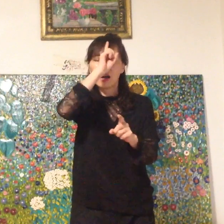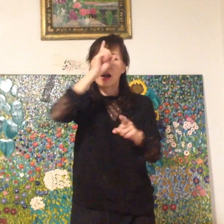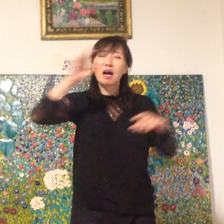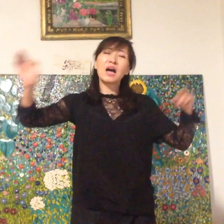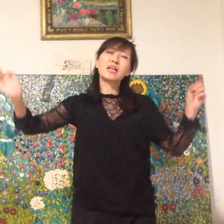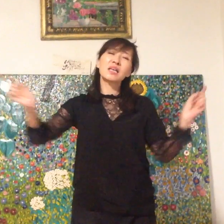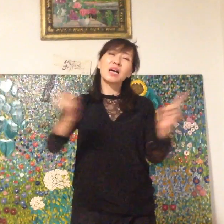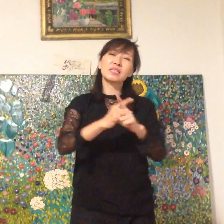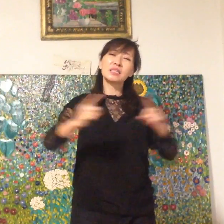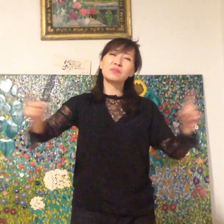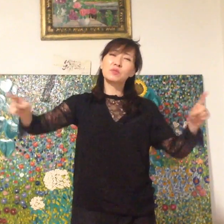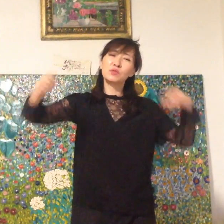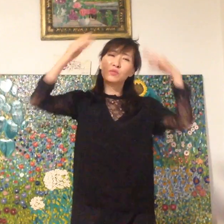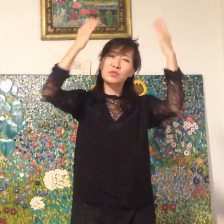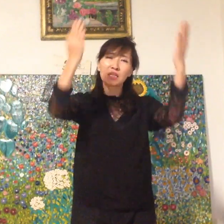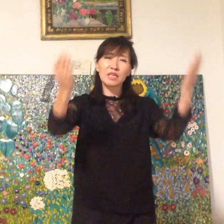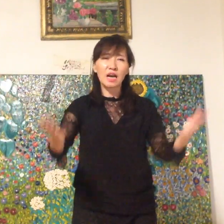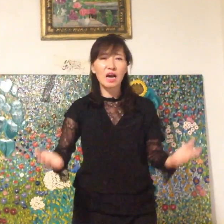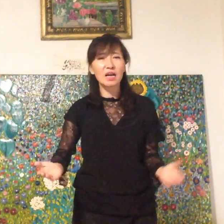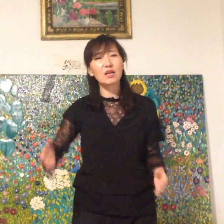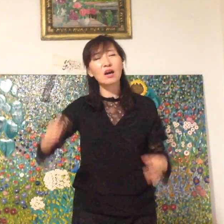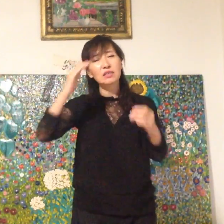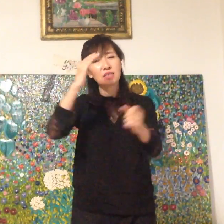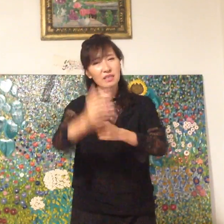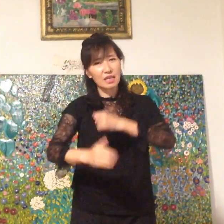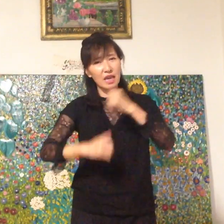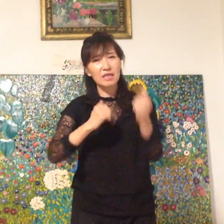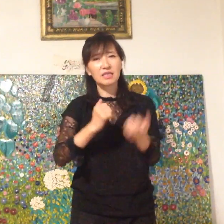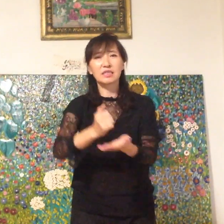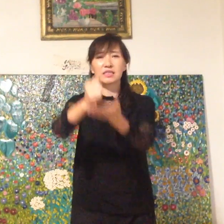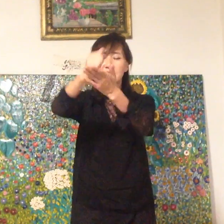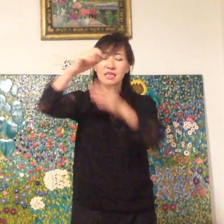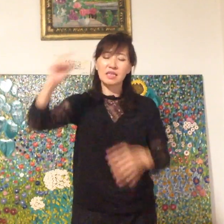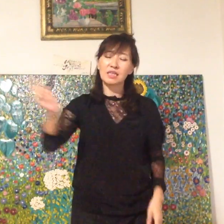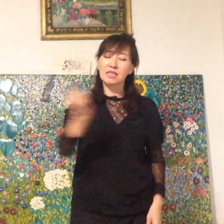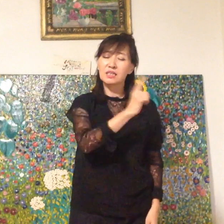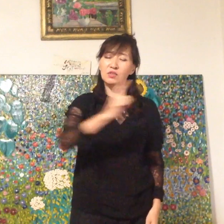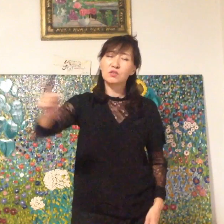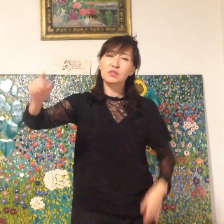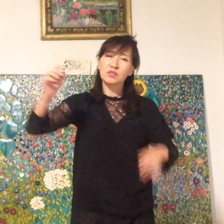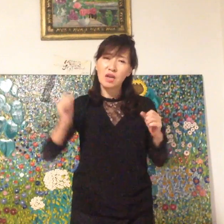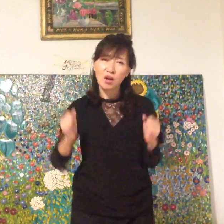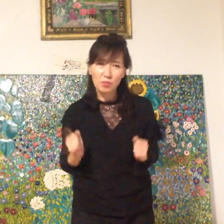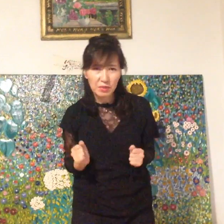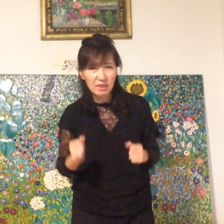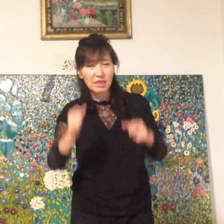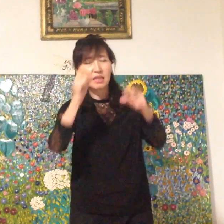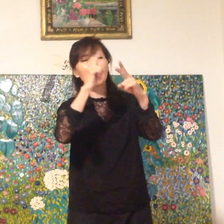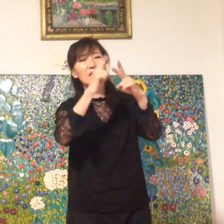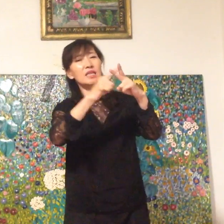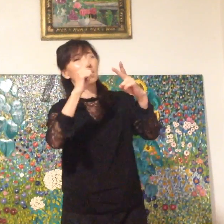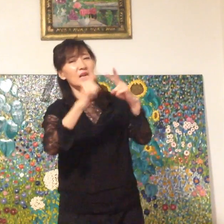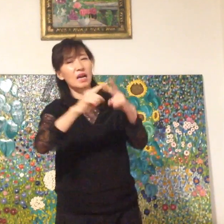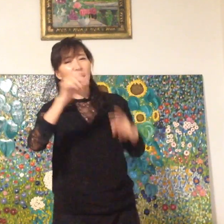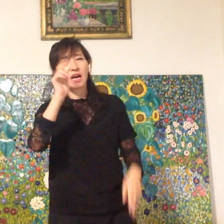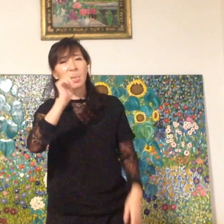하나님 우리가 어디에 있는지 주를 높이니라